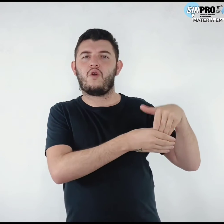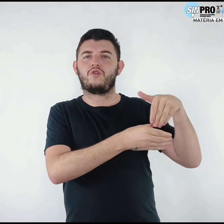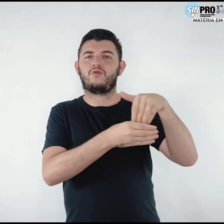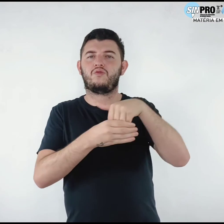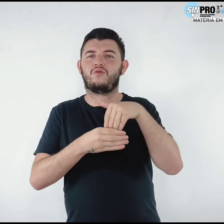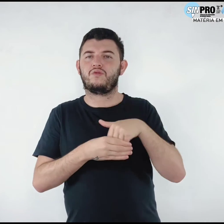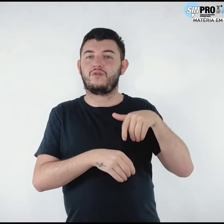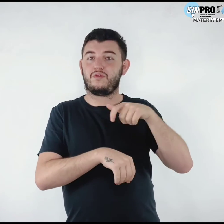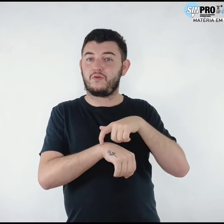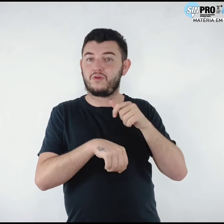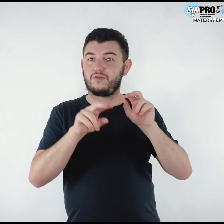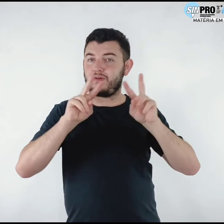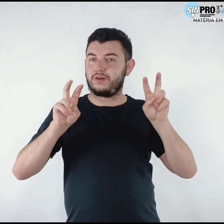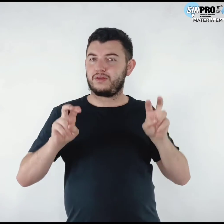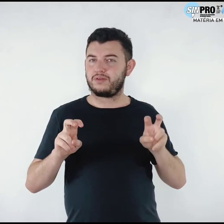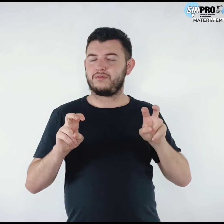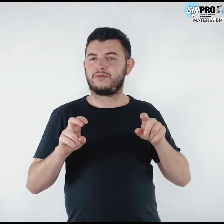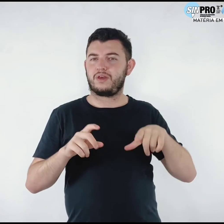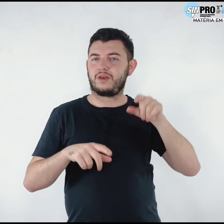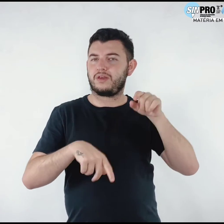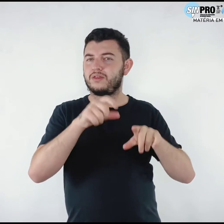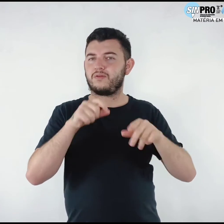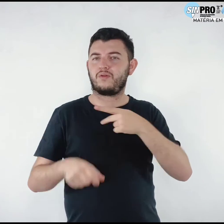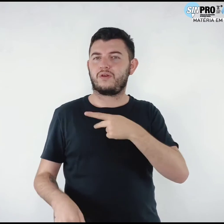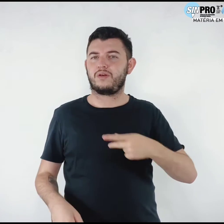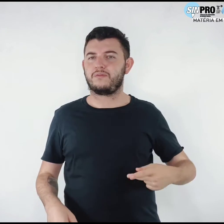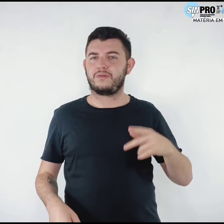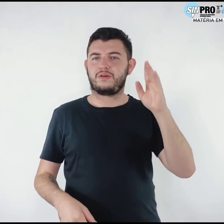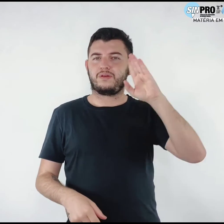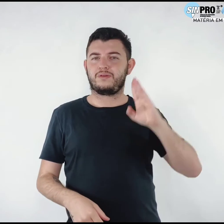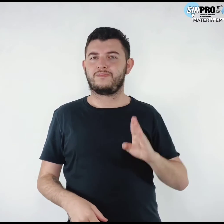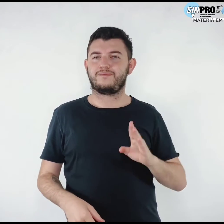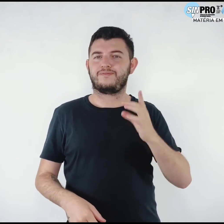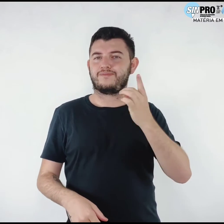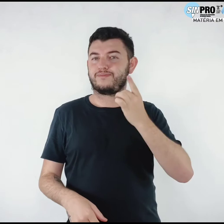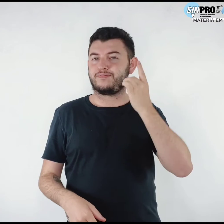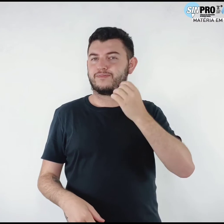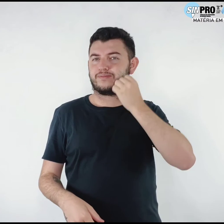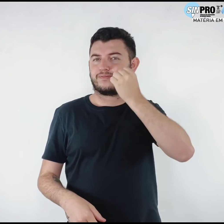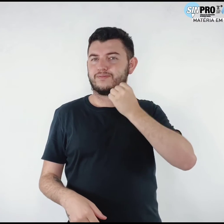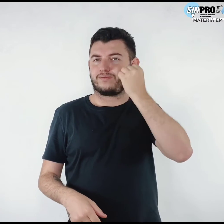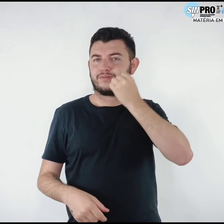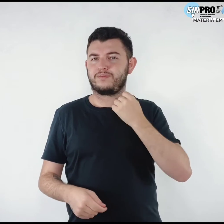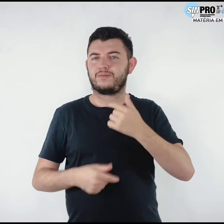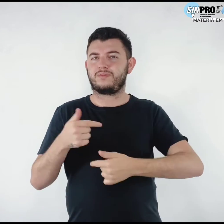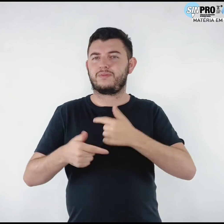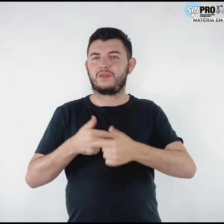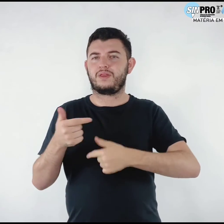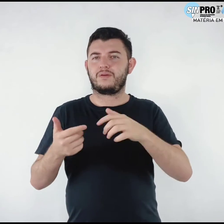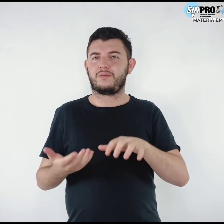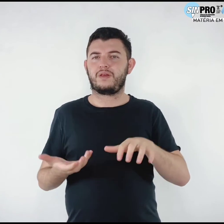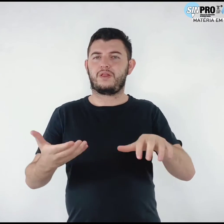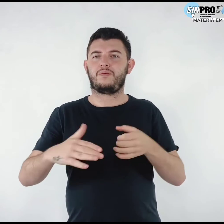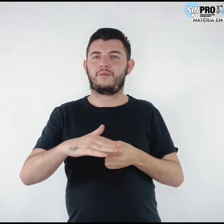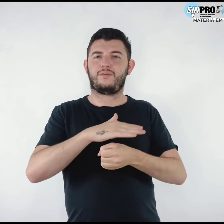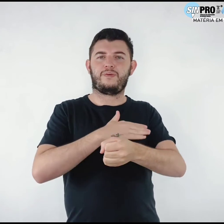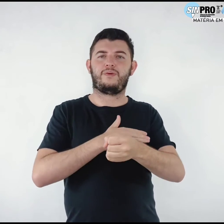eleger presidente da República e parlamentares para o Congresso Nacional. A crise